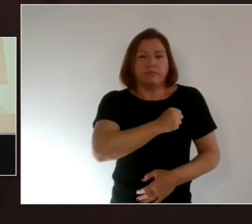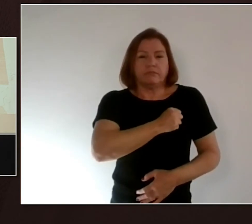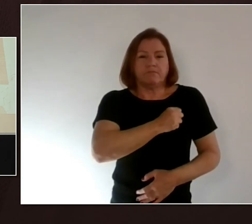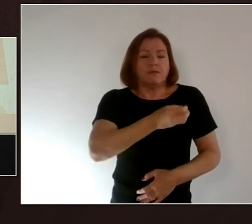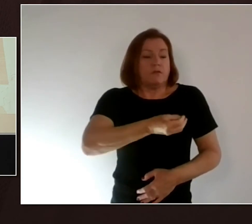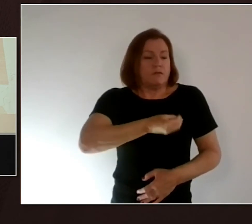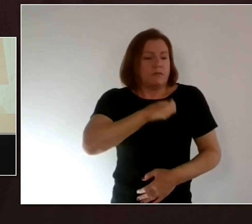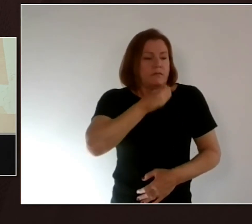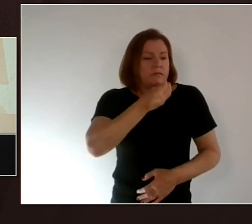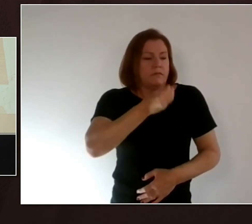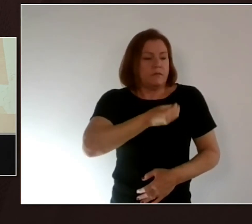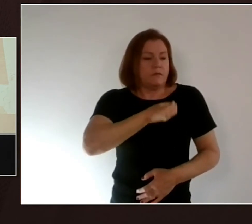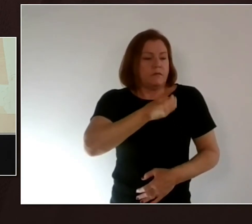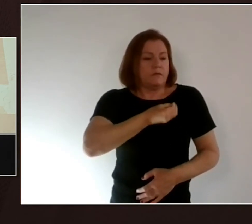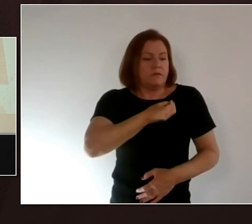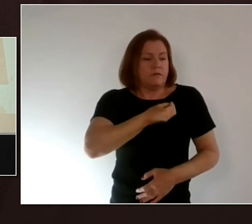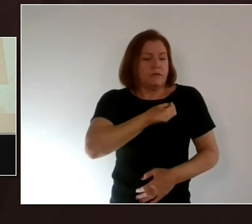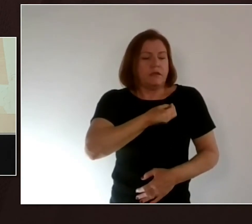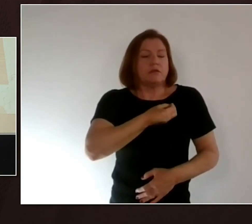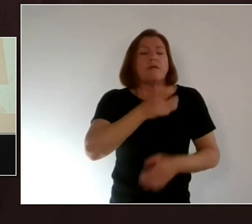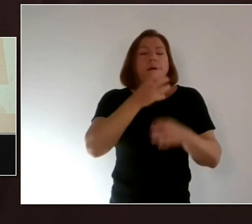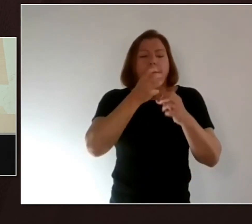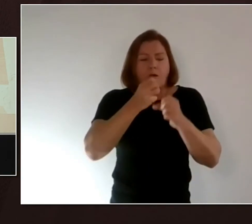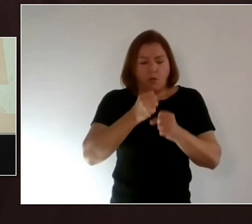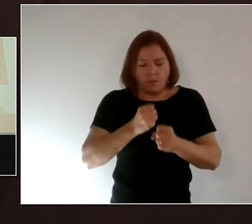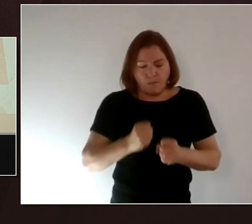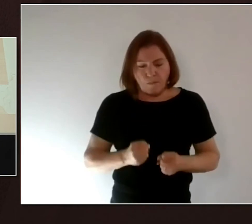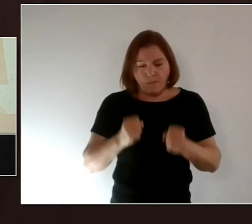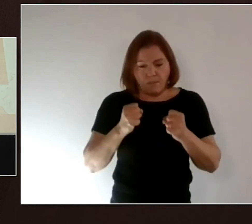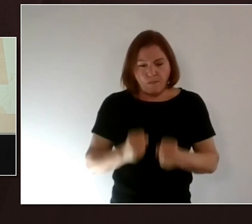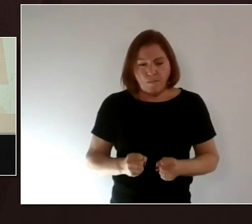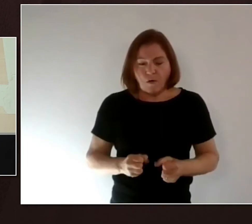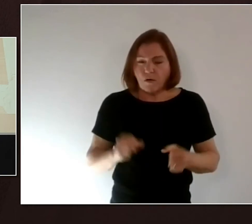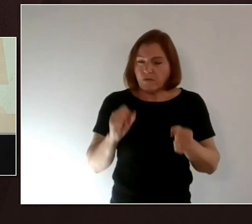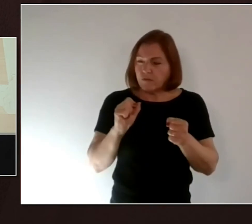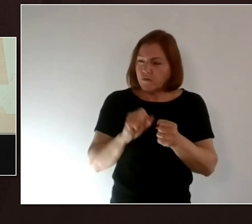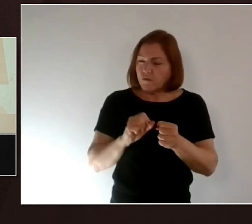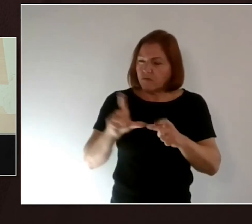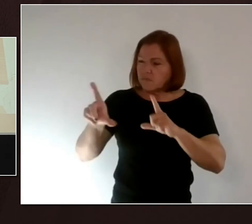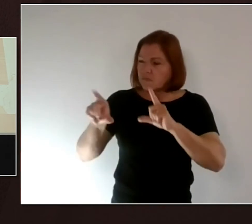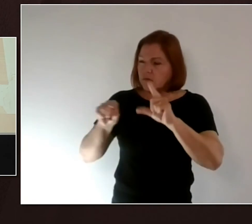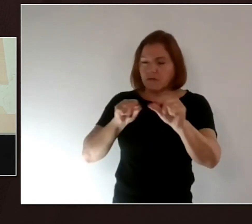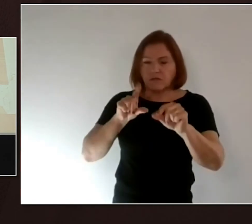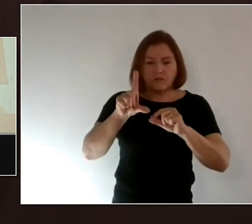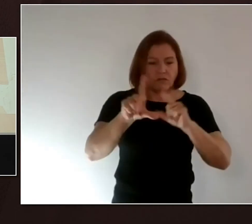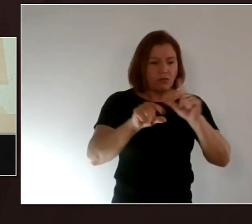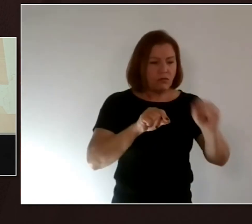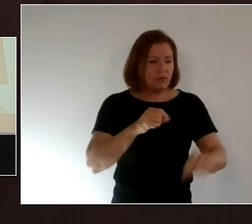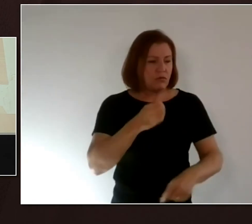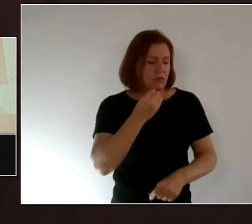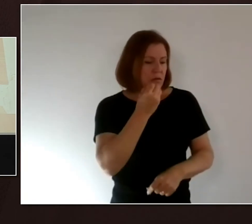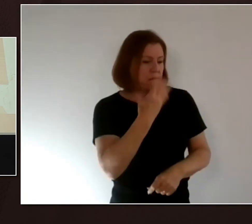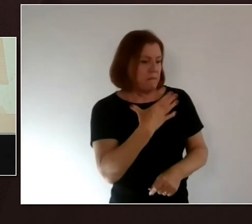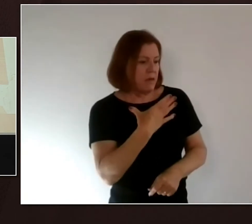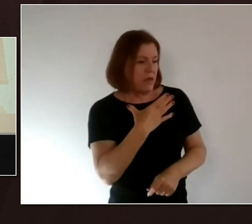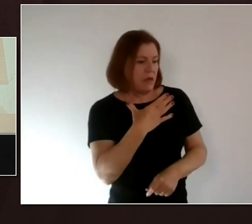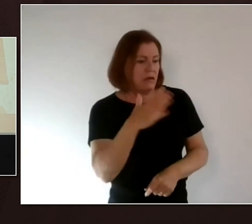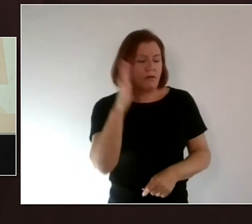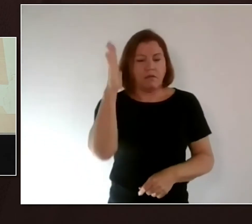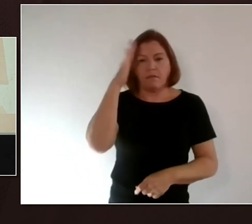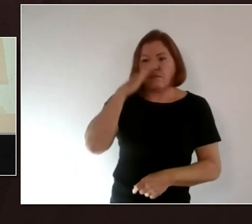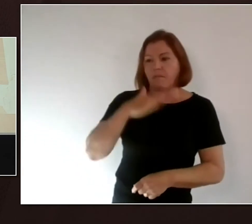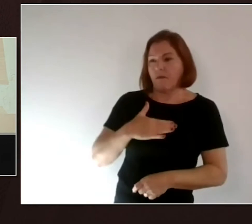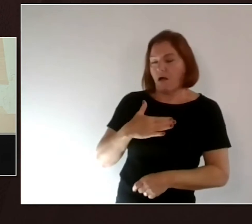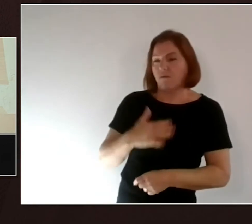a oportunidade de fazer o bem ou mal. O bem ou mal não é meramente ajudar a velhinha a atravessar a